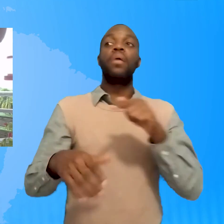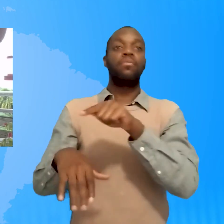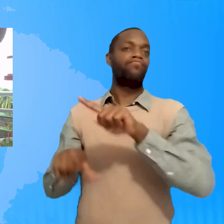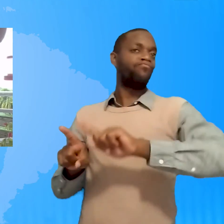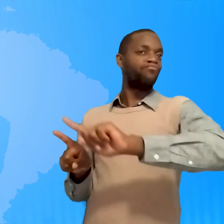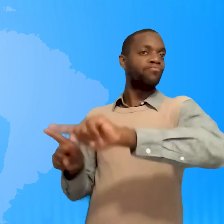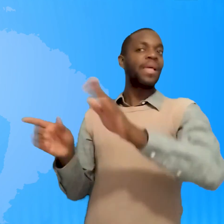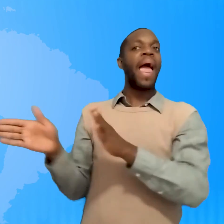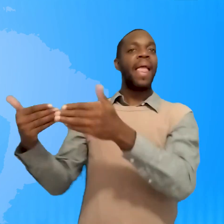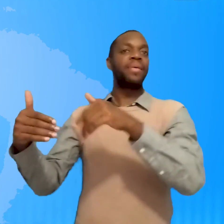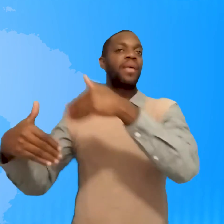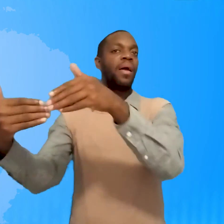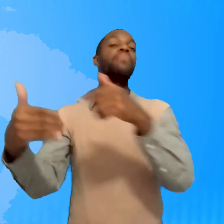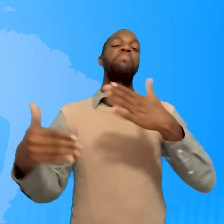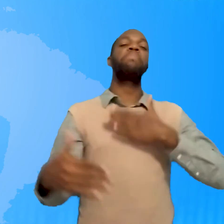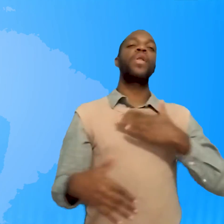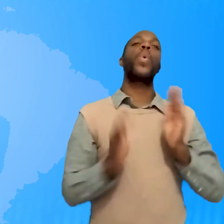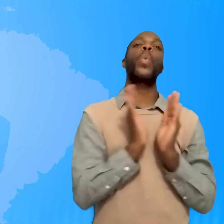involucrado.